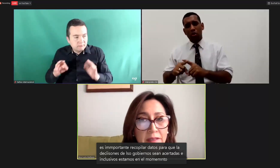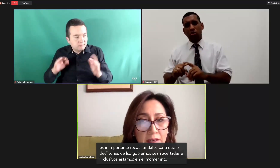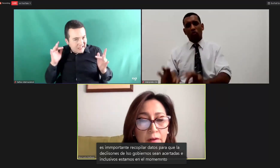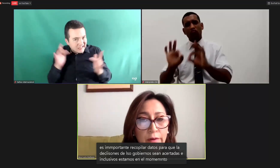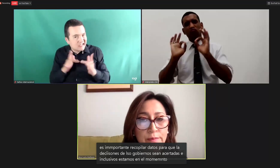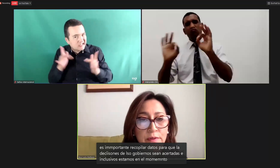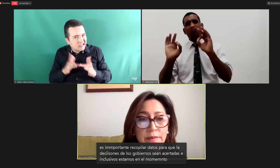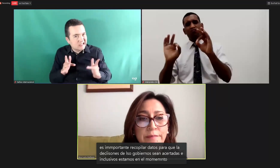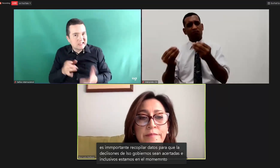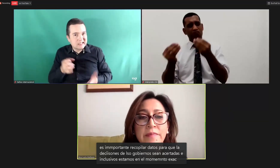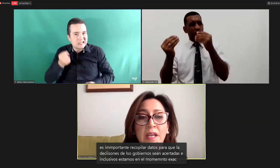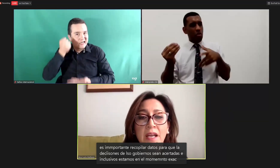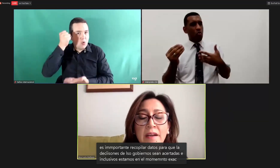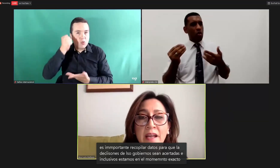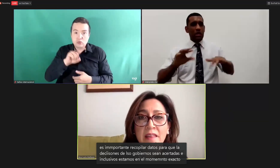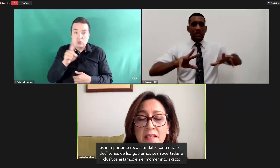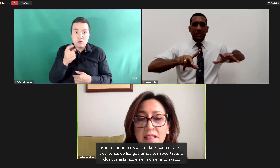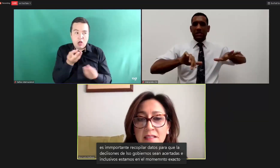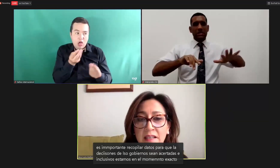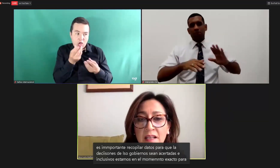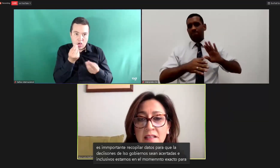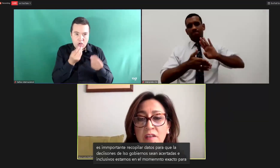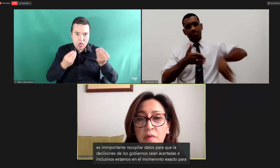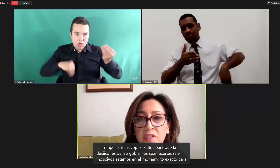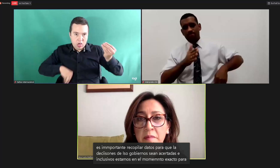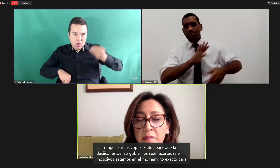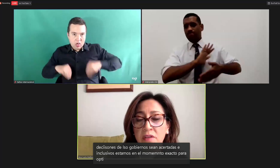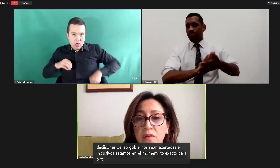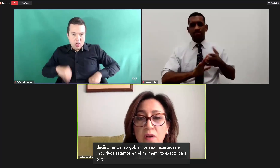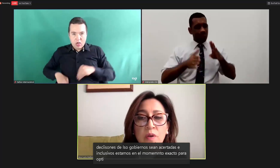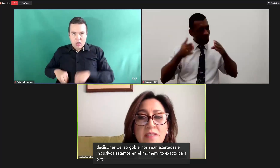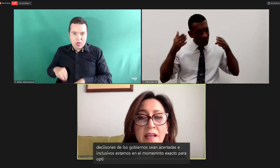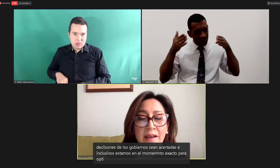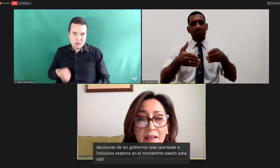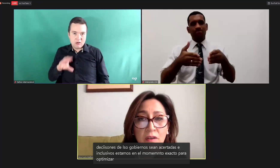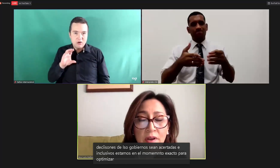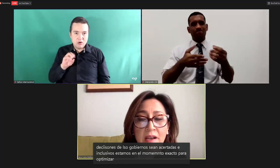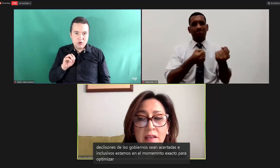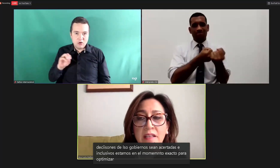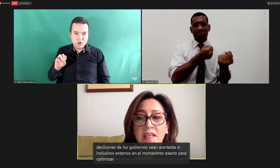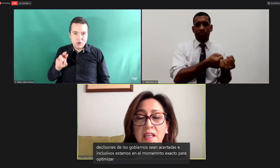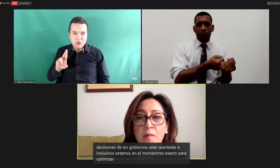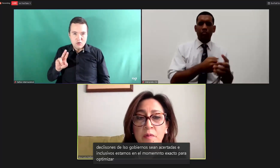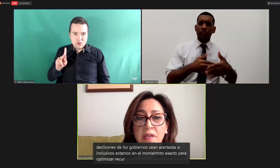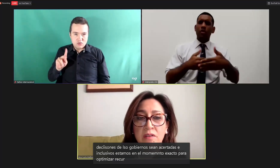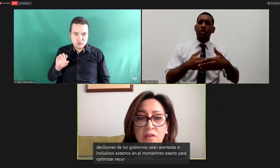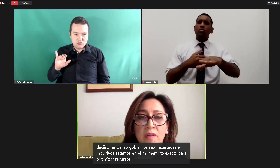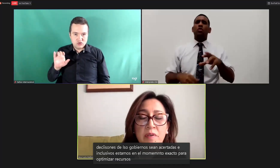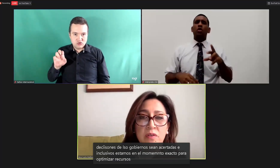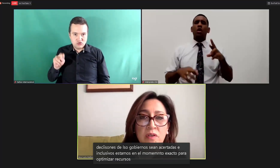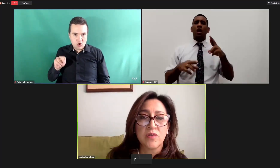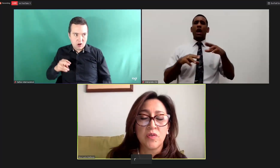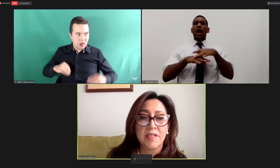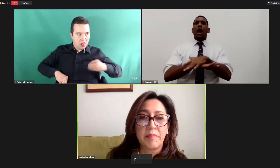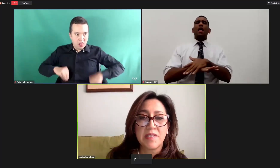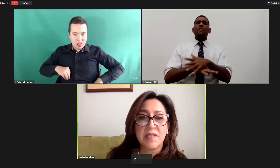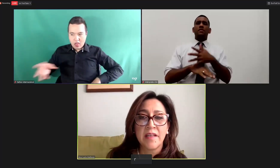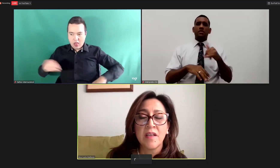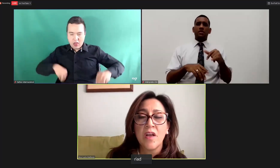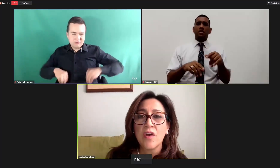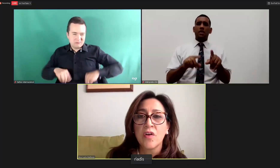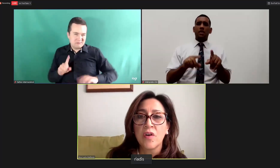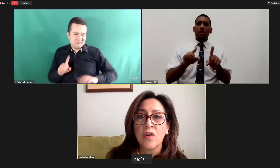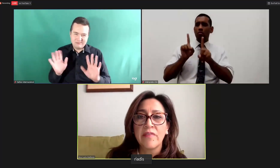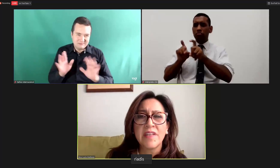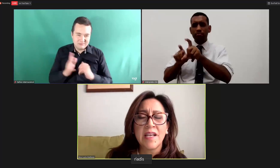todo combatir la corrupción. Riadis estará lanzando próximamente una encuesta regional dirigida al movimiento de personas con